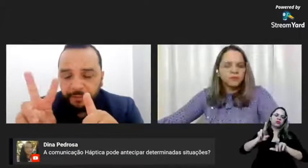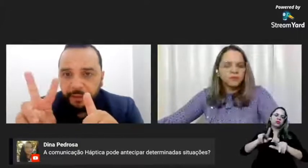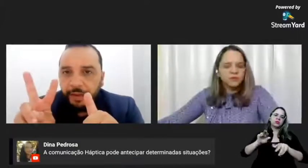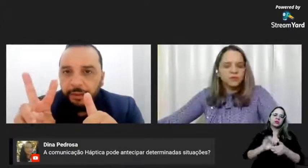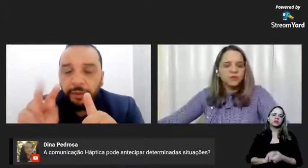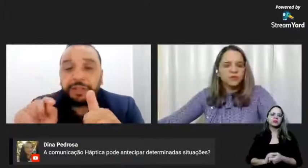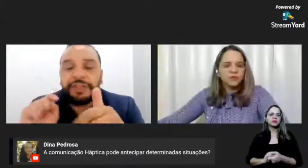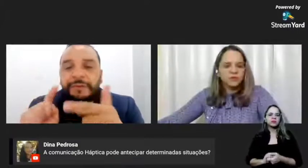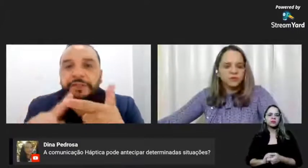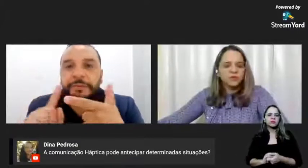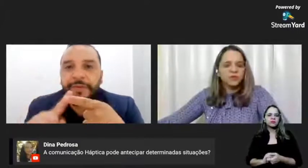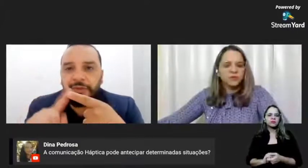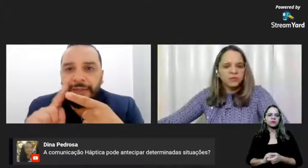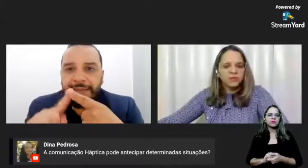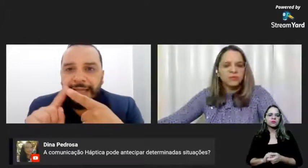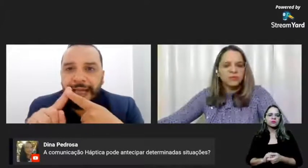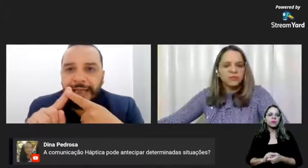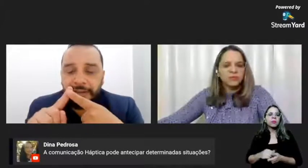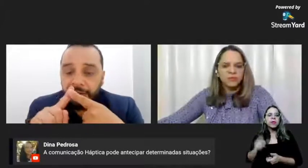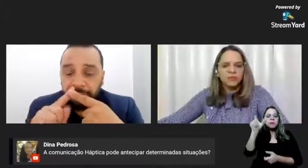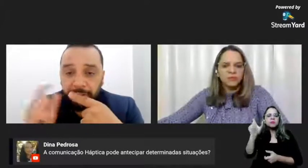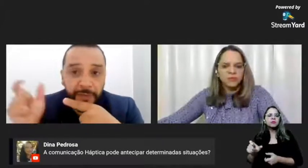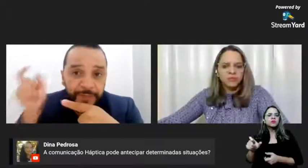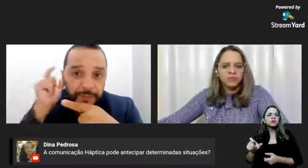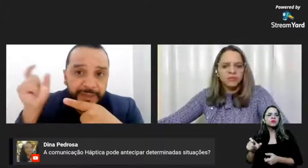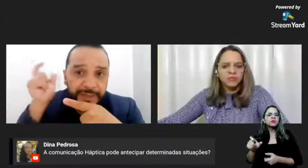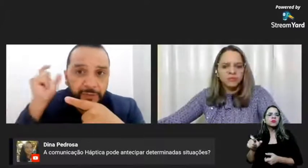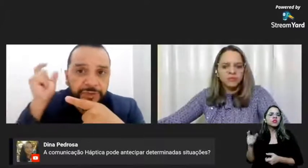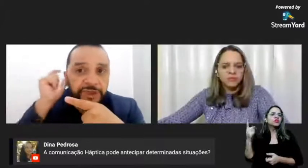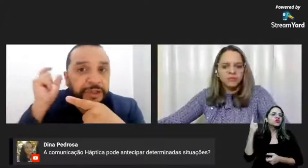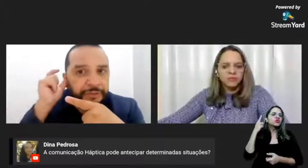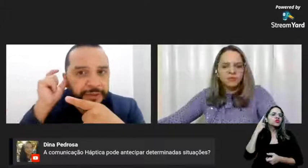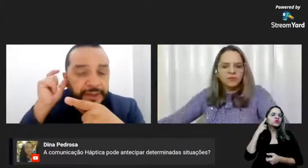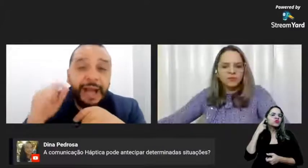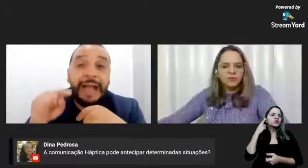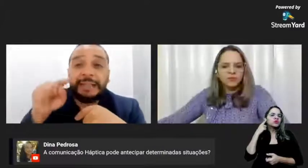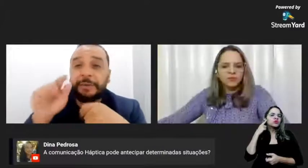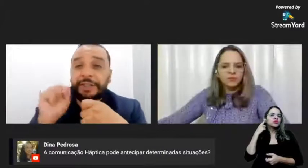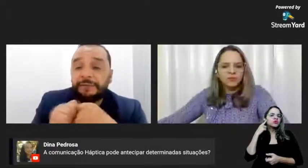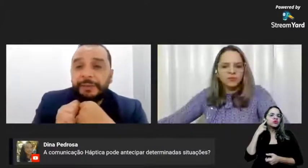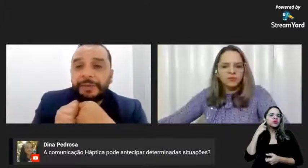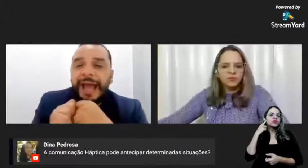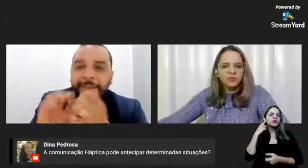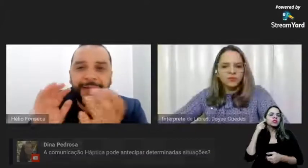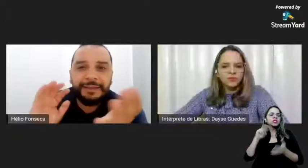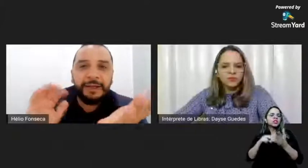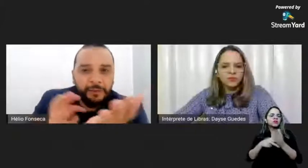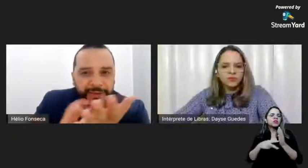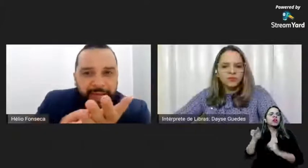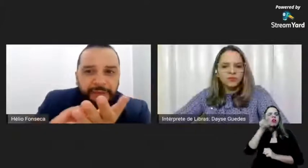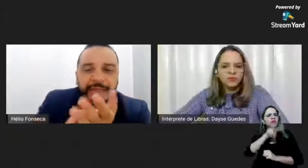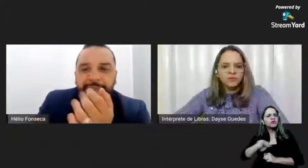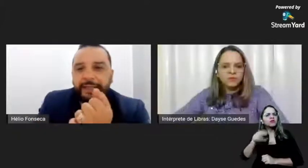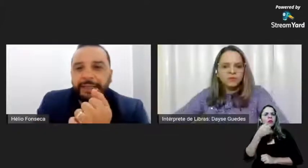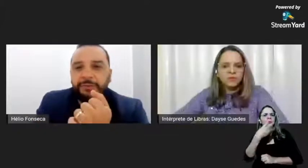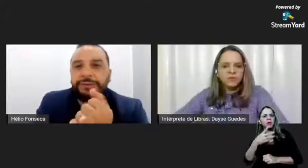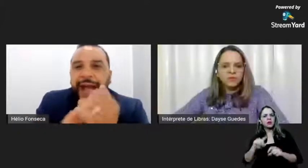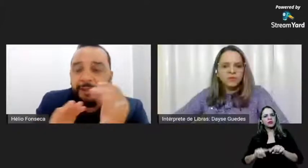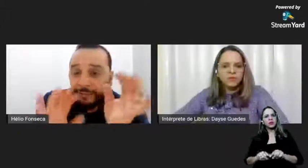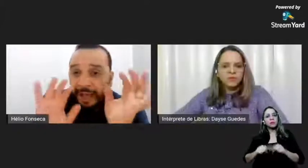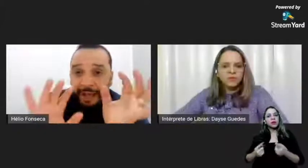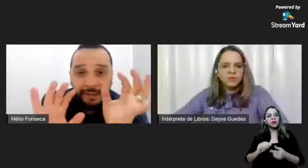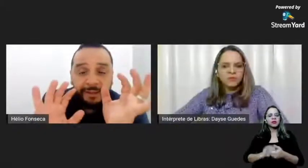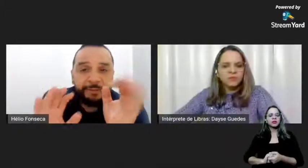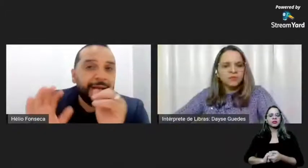visuais. Quando a gente está falando de pessoas cegas, nós estamos falando de pessoas que são auditivas. Aí você pode até falar para mim, mas o cego tem essa questão